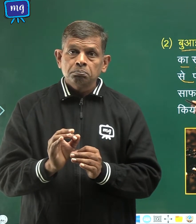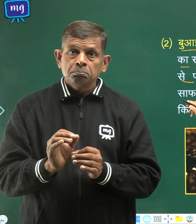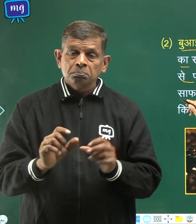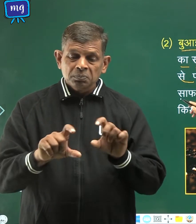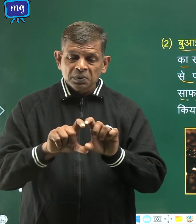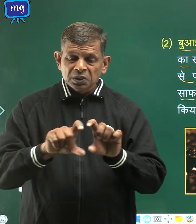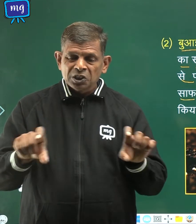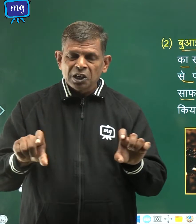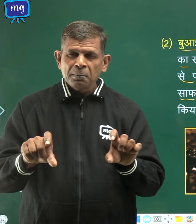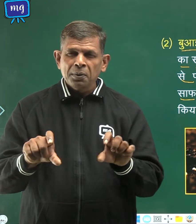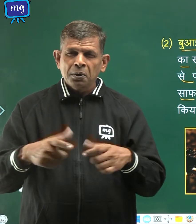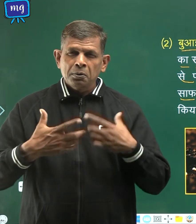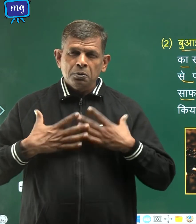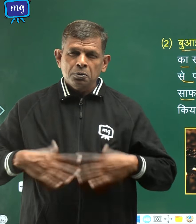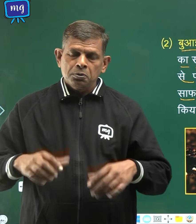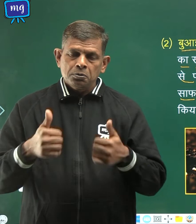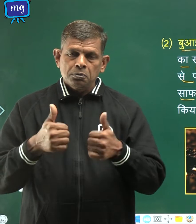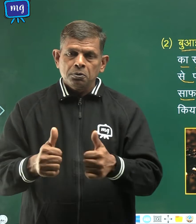साफ एवं स्वस्थ